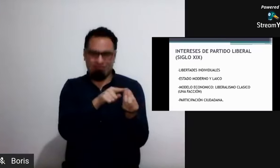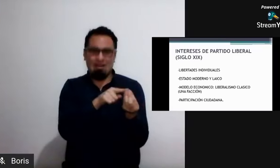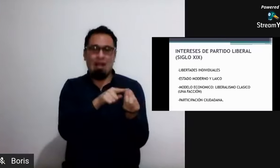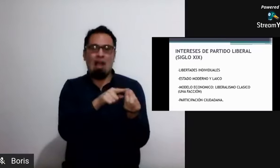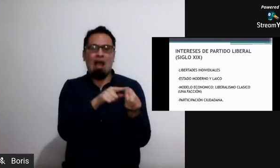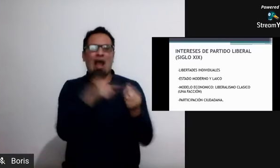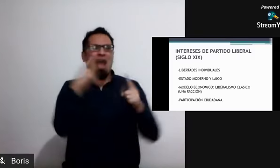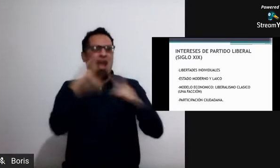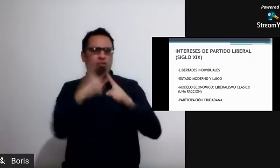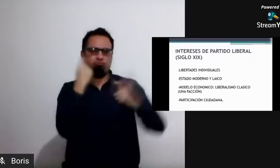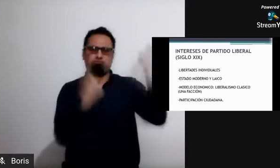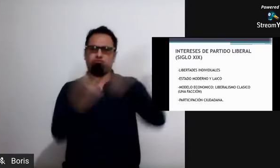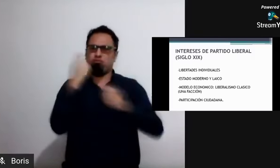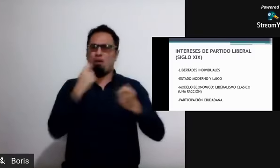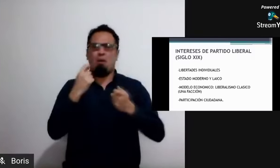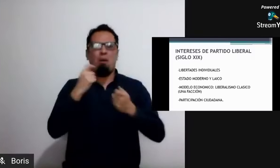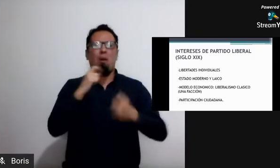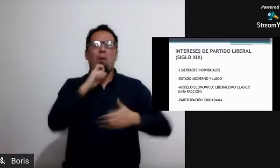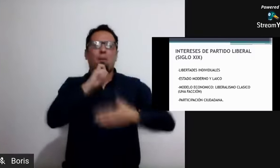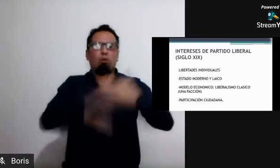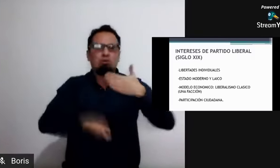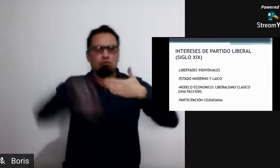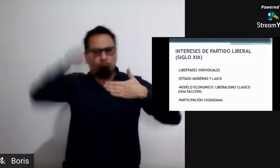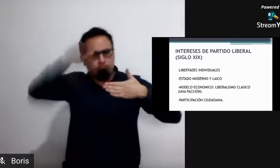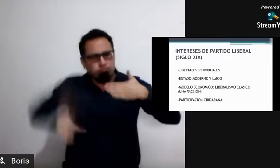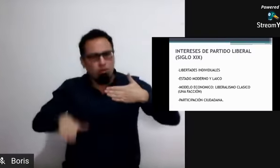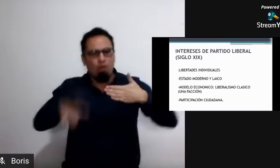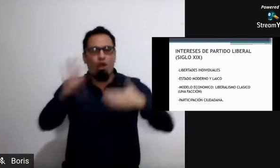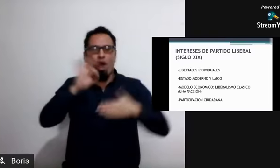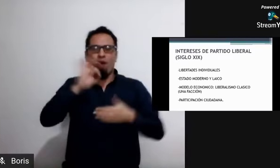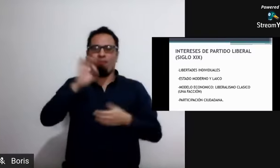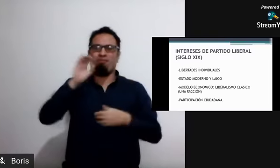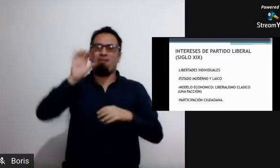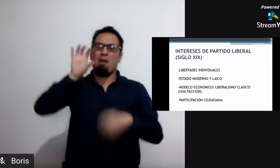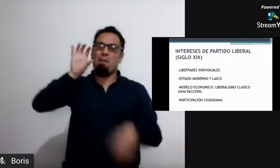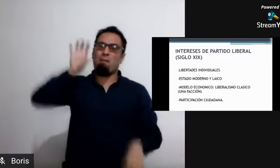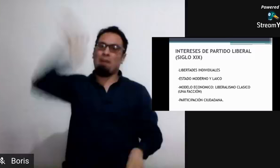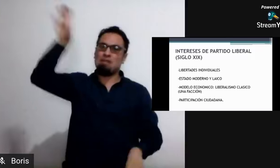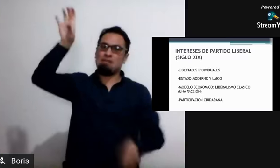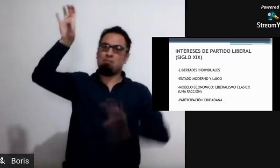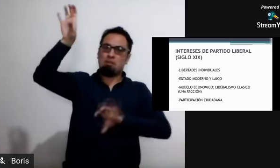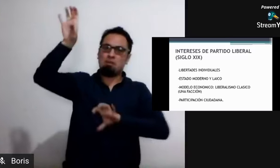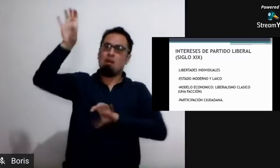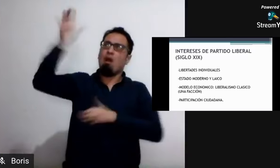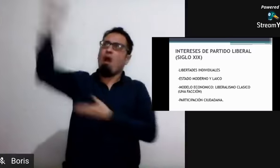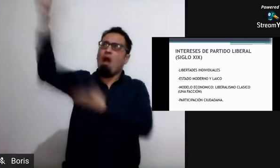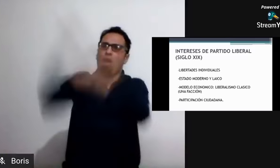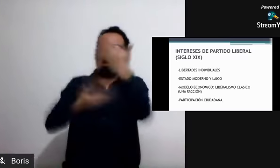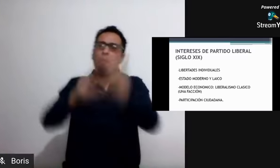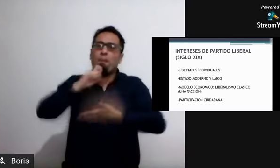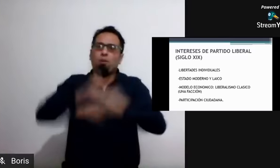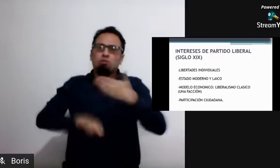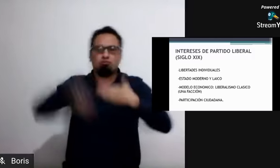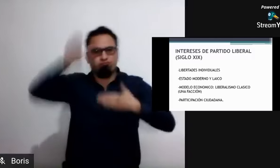país. Empezaron también a perseguir una reducción